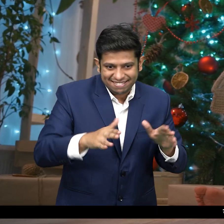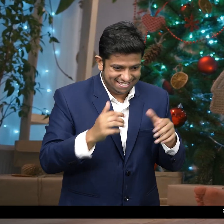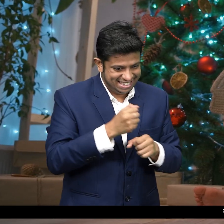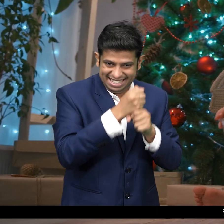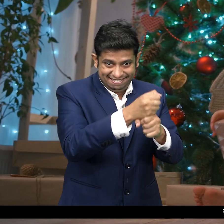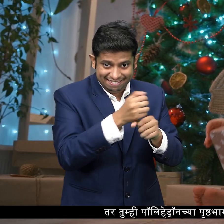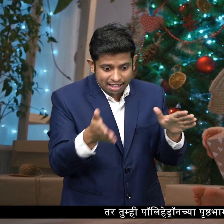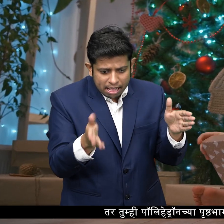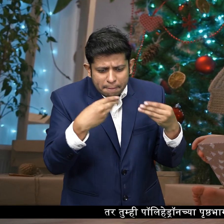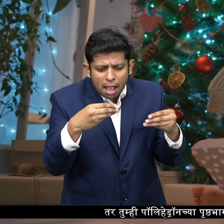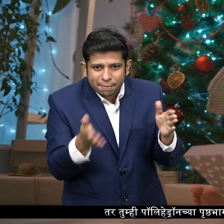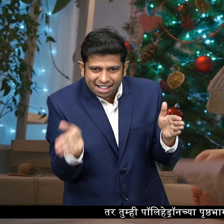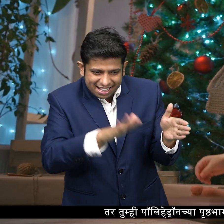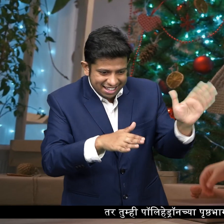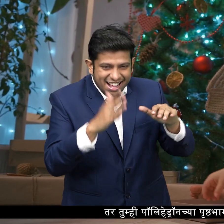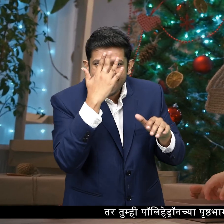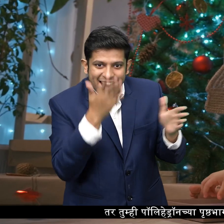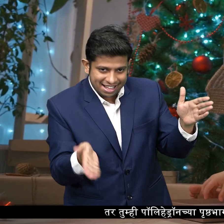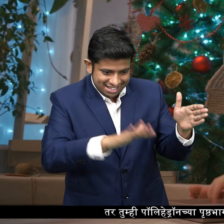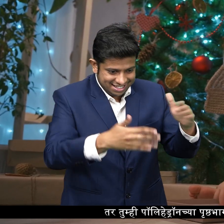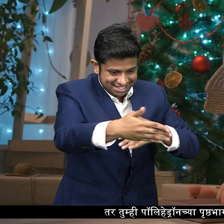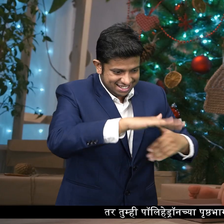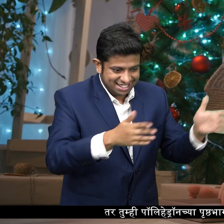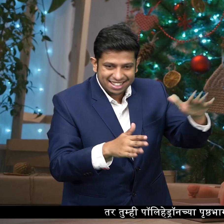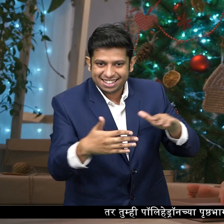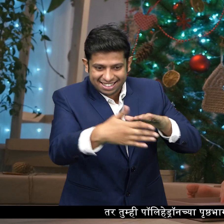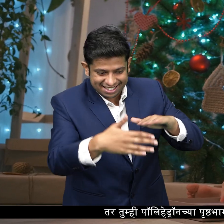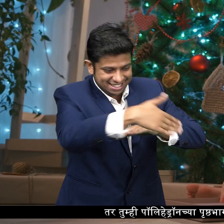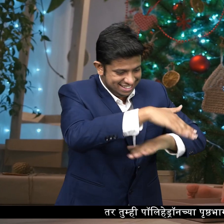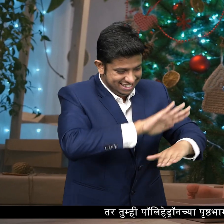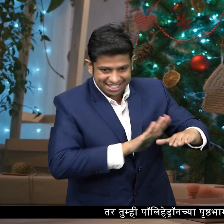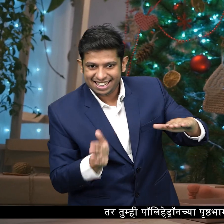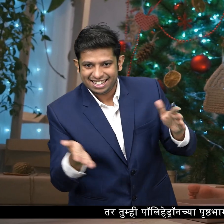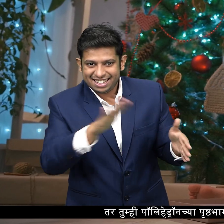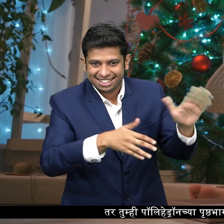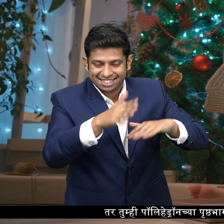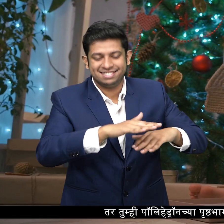जर हो, तर तुम्ही पॉलिहेड्रॉनच्या पृष्ठभागाचे क्षेत्रफळ रॅपिंग पेपरने झाकले आहे.